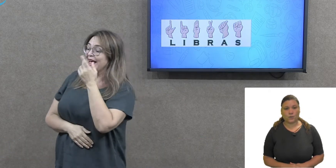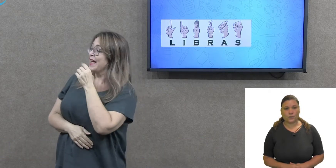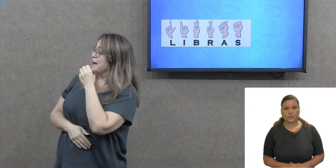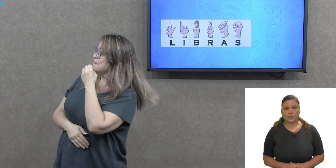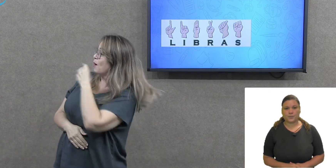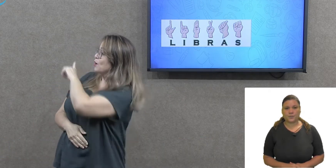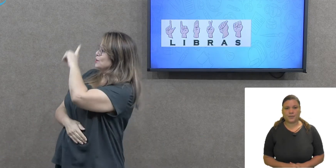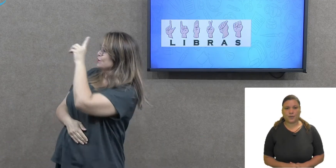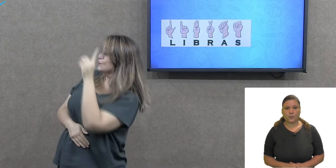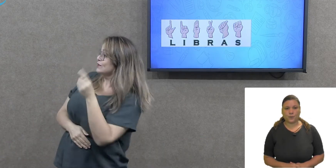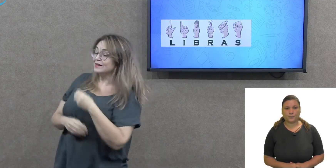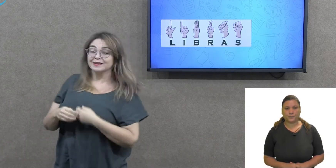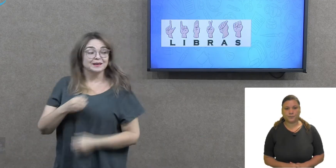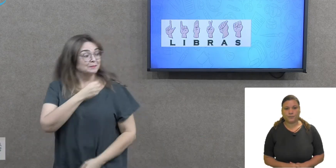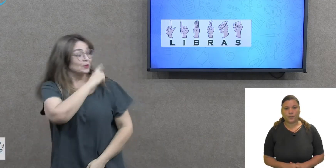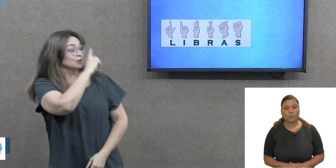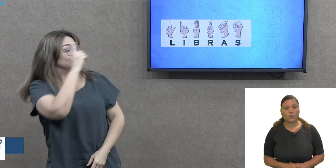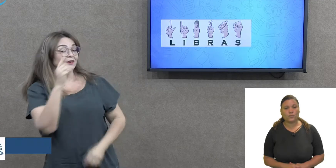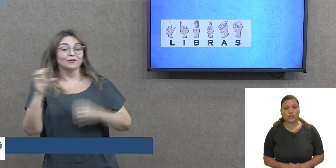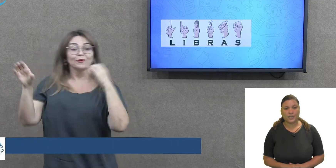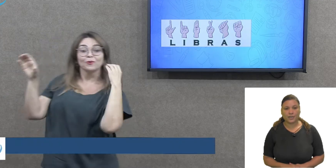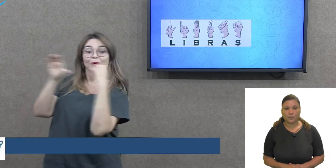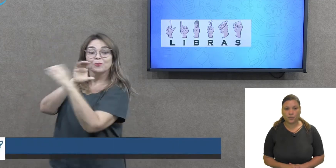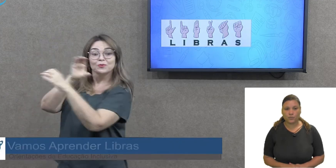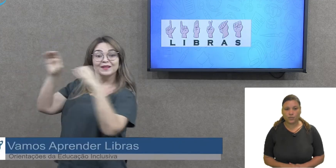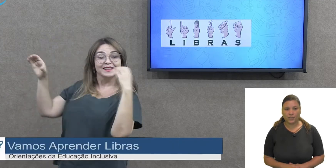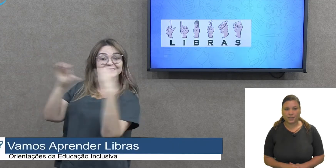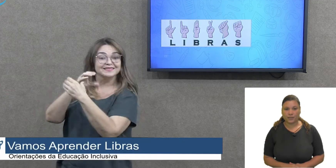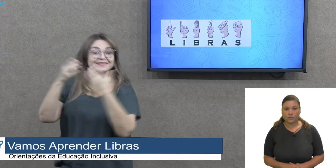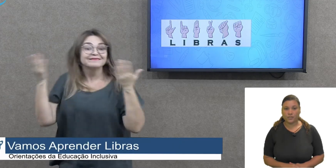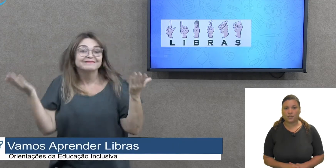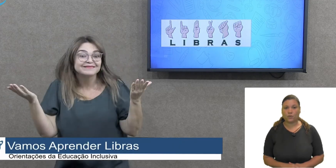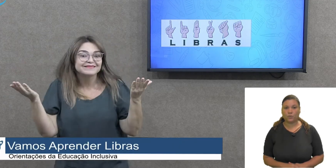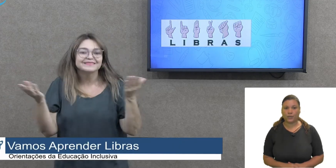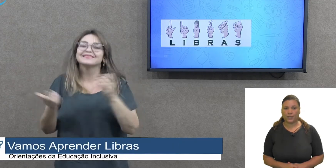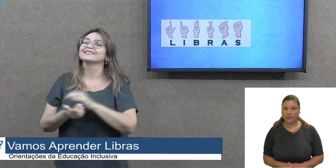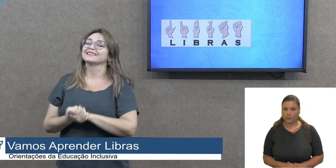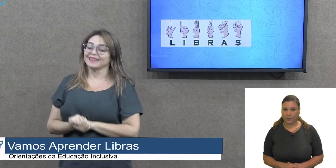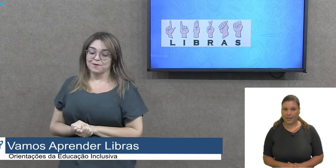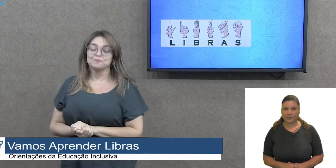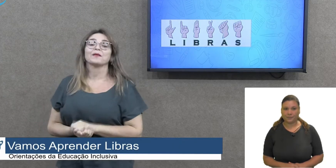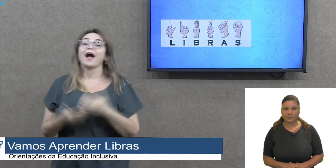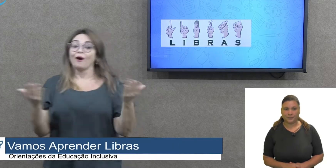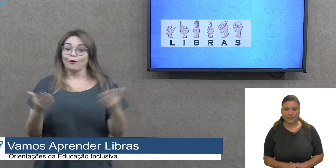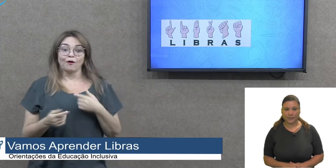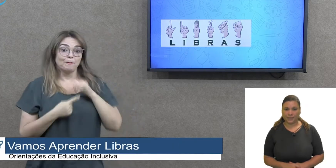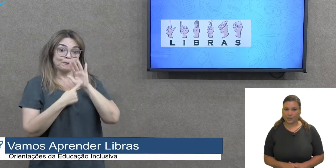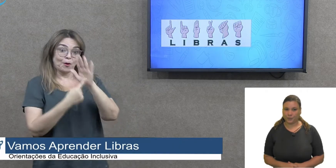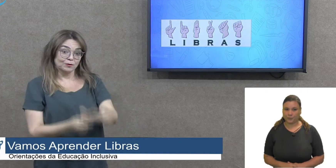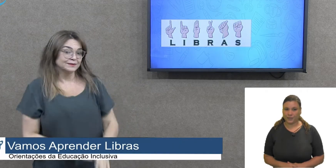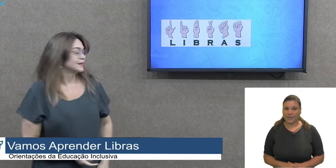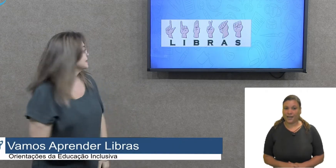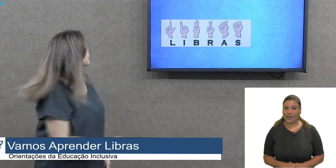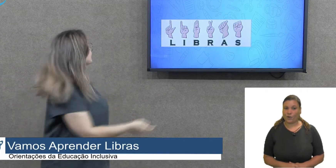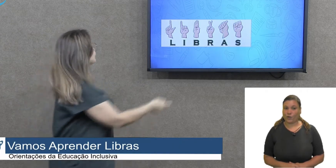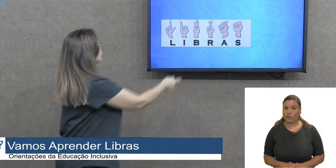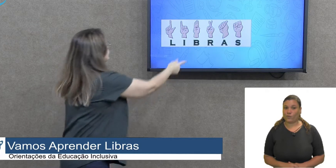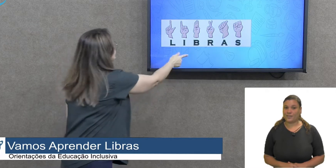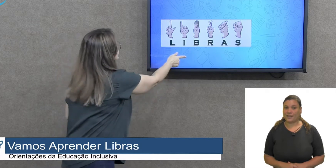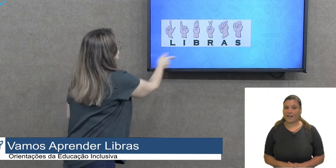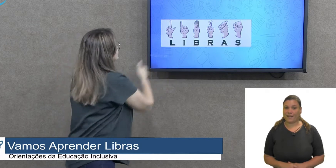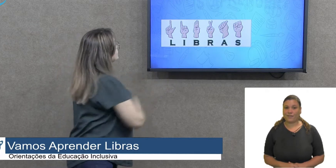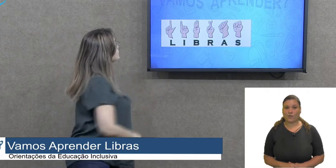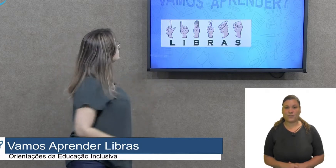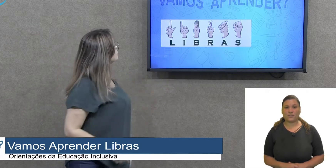vocês encontram com uma pessoa na rua. Bom dia, vocês se comunicam, não é? Então, agora eu